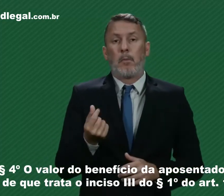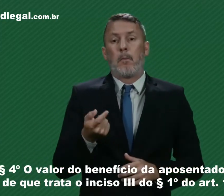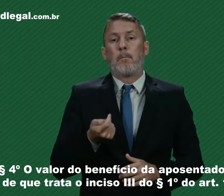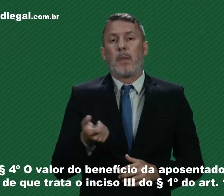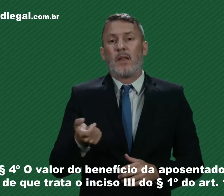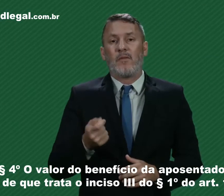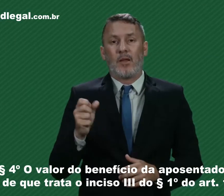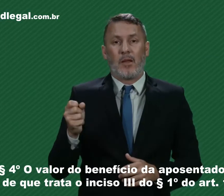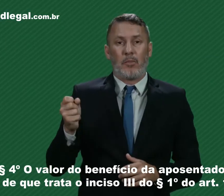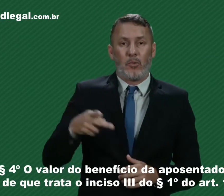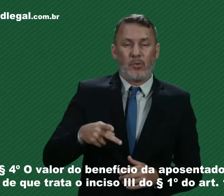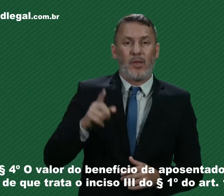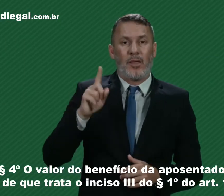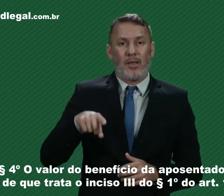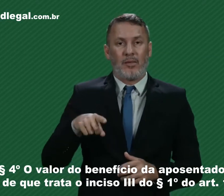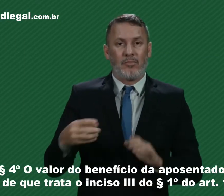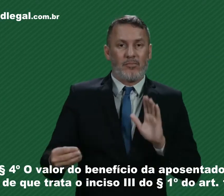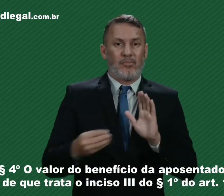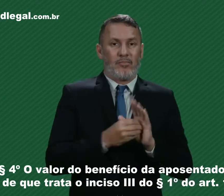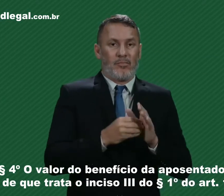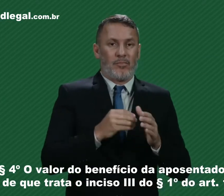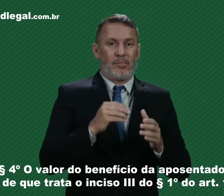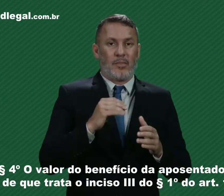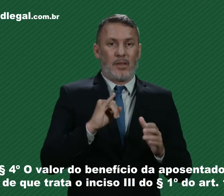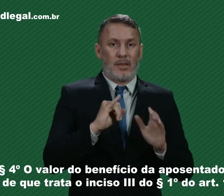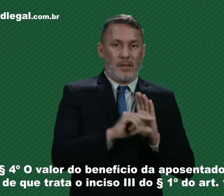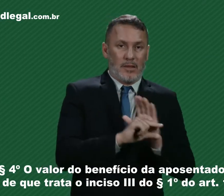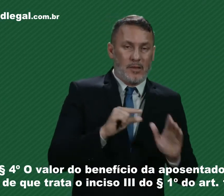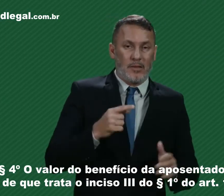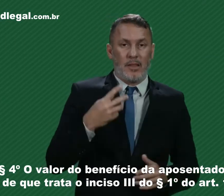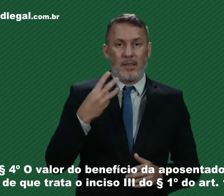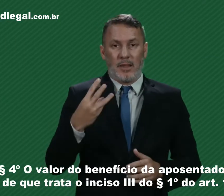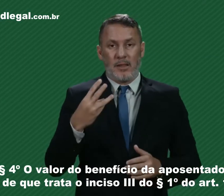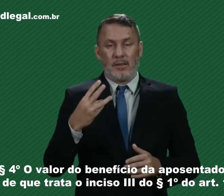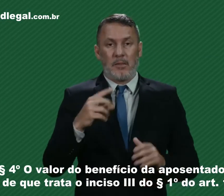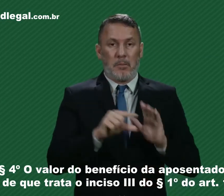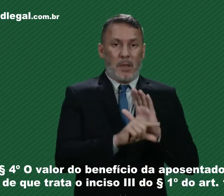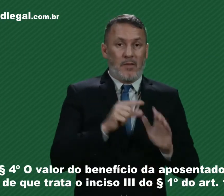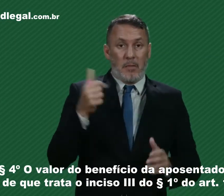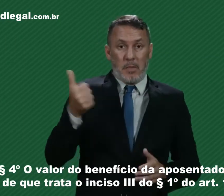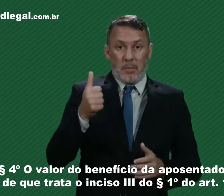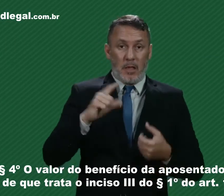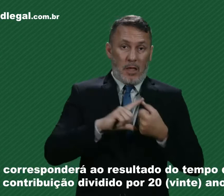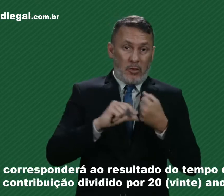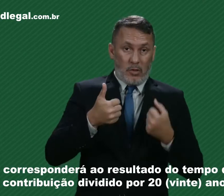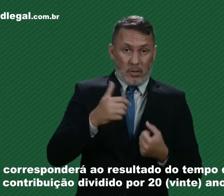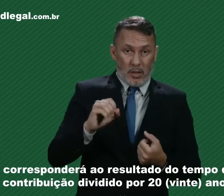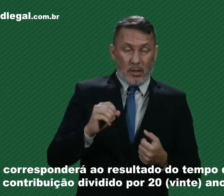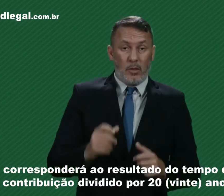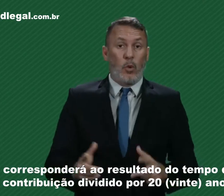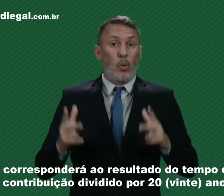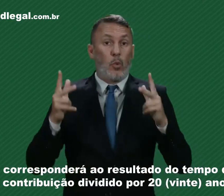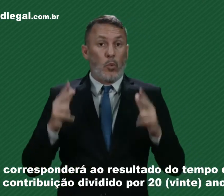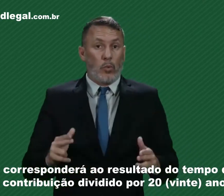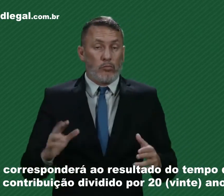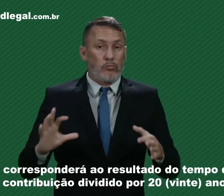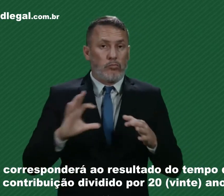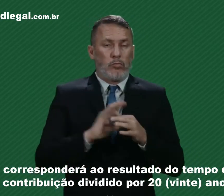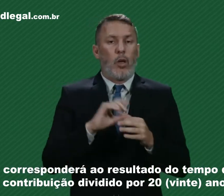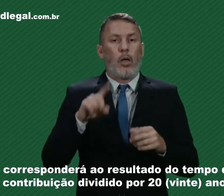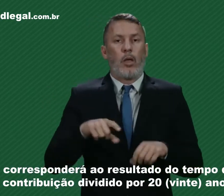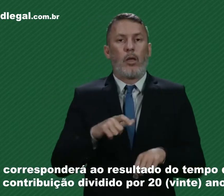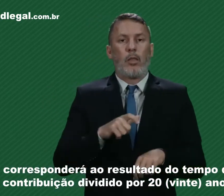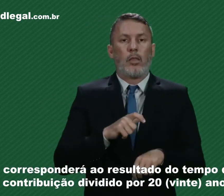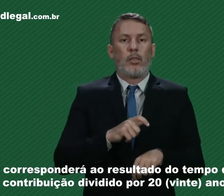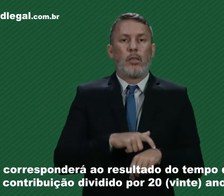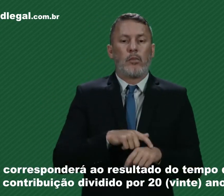valor do benefício da aposentadoria de que trata o inciso 3 do parágrafo 1º do artigo 10 corresponderá ao